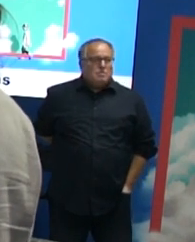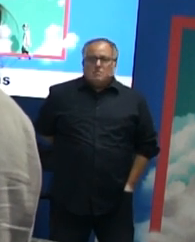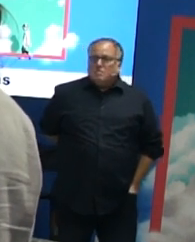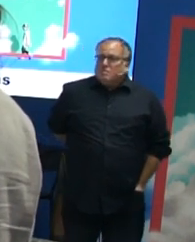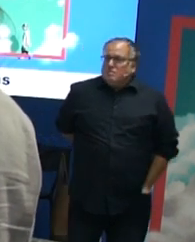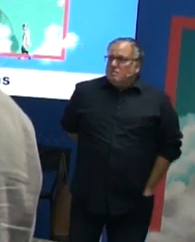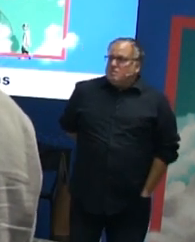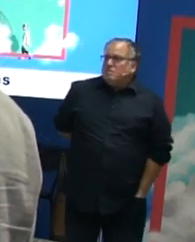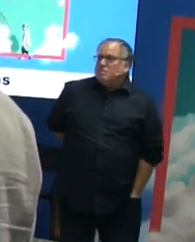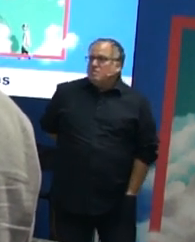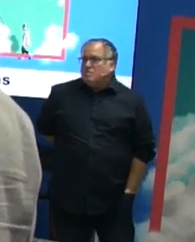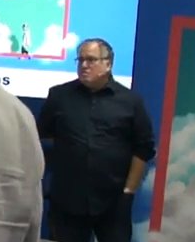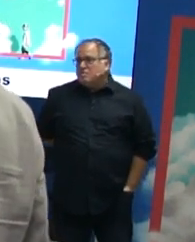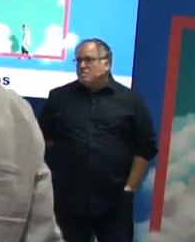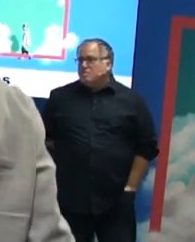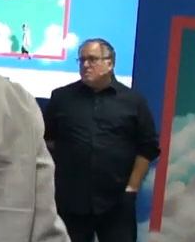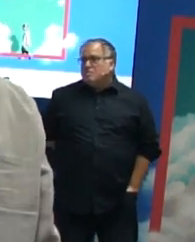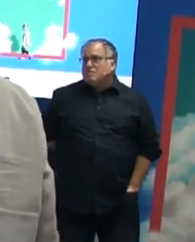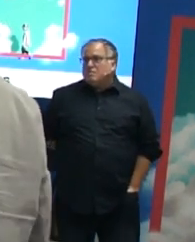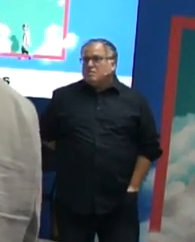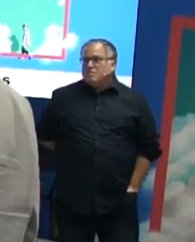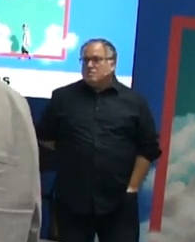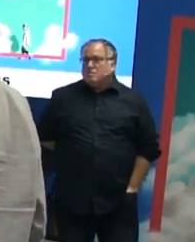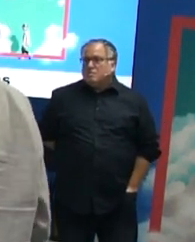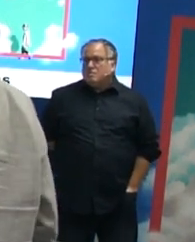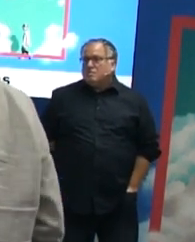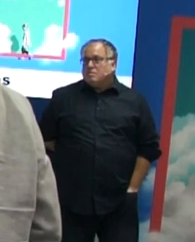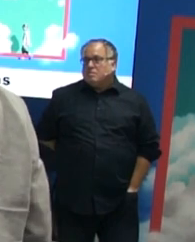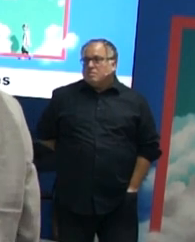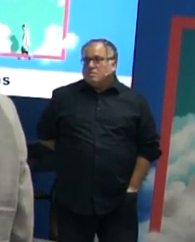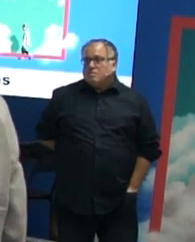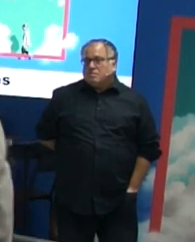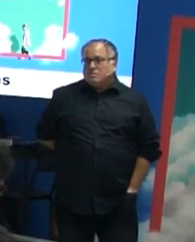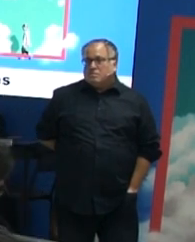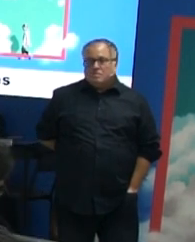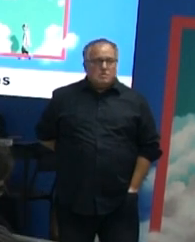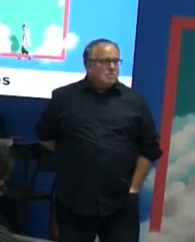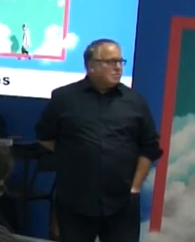calle yo soy de la vida y eso fue lo que no tenemos ni siquiera en otro lado de la galaxia no es una cuenta pero es un astral